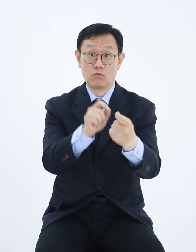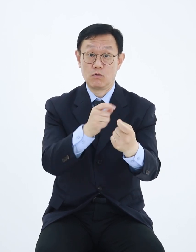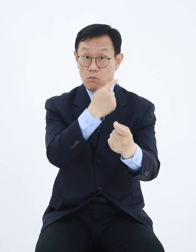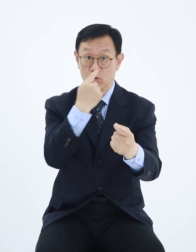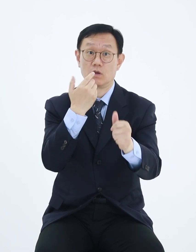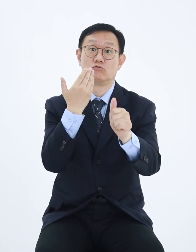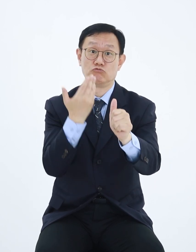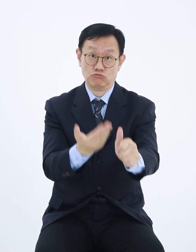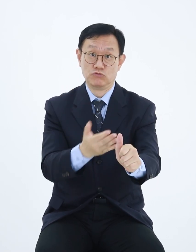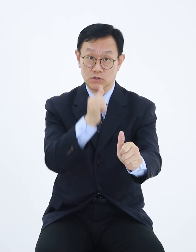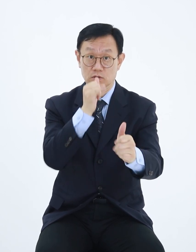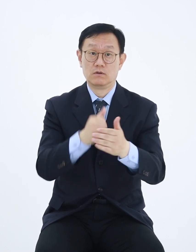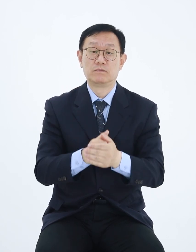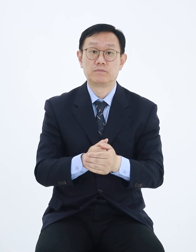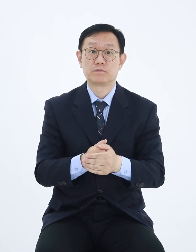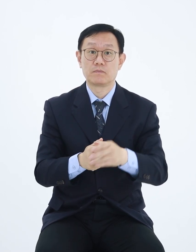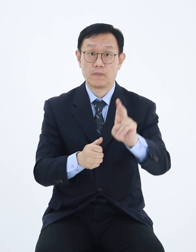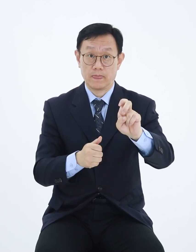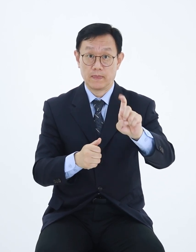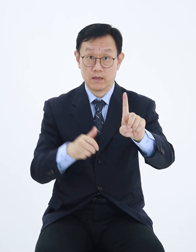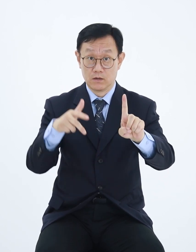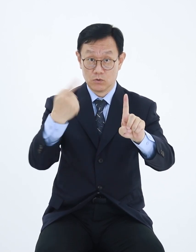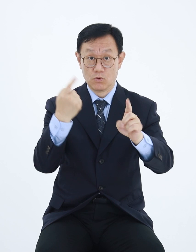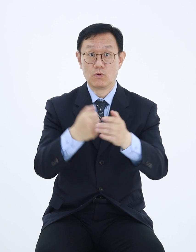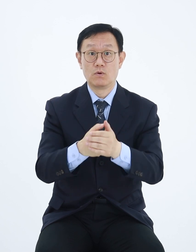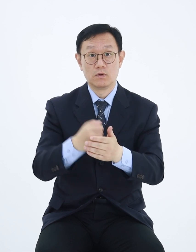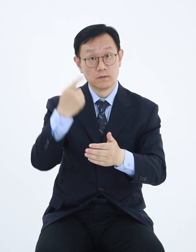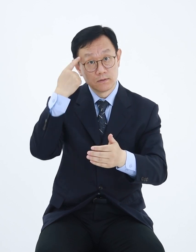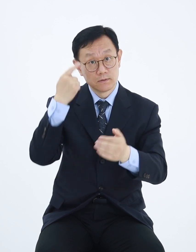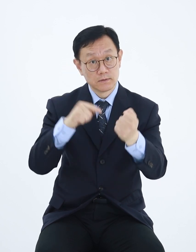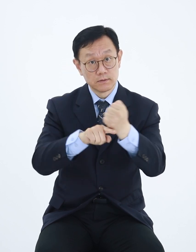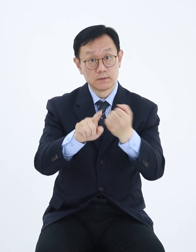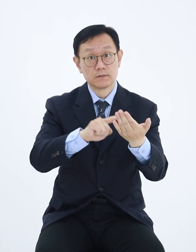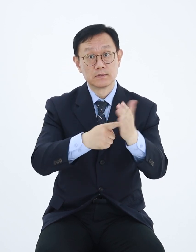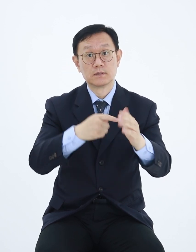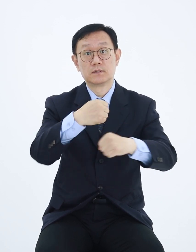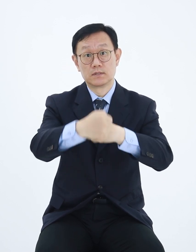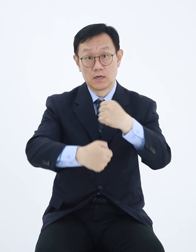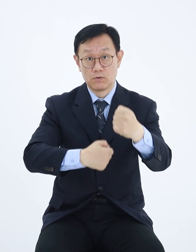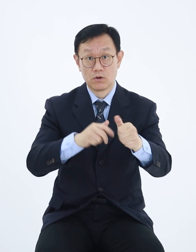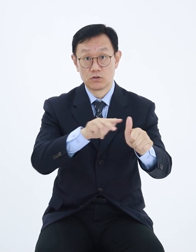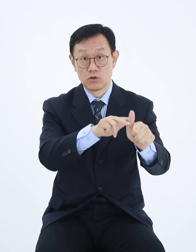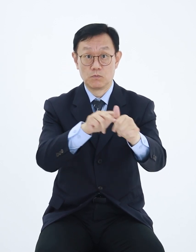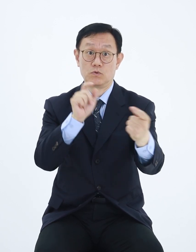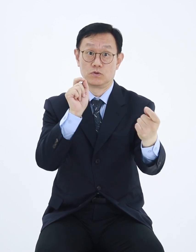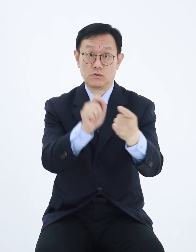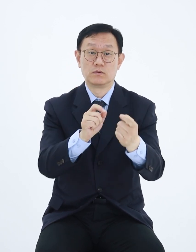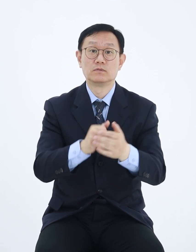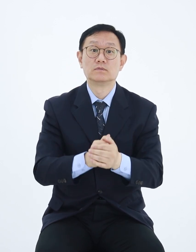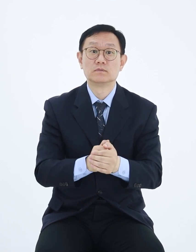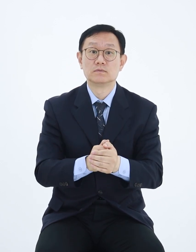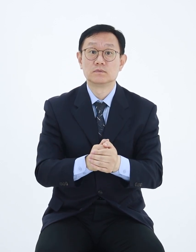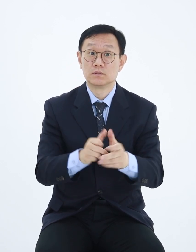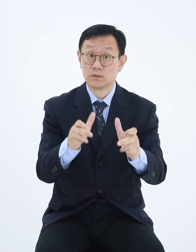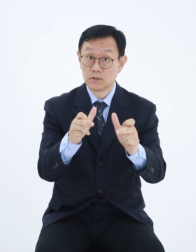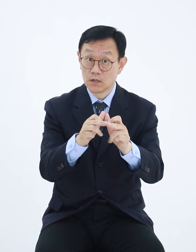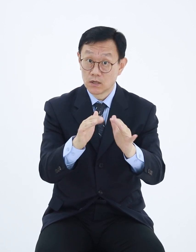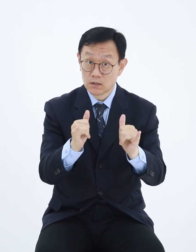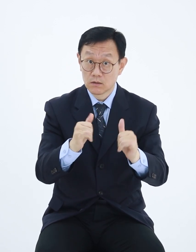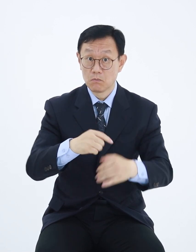있습니다. 제21조 의사 및 표현의 자유와 정보 접근권 장애인은 자신이